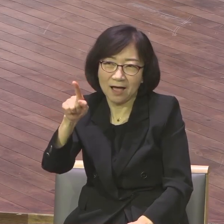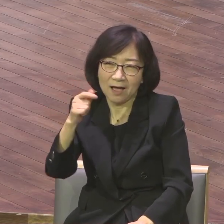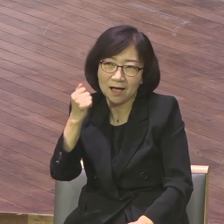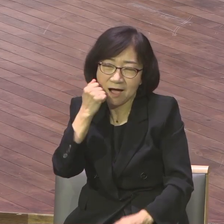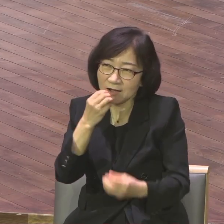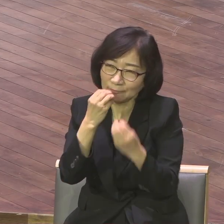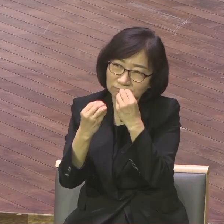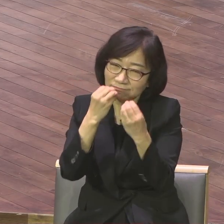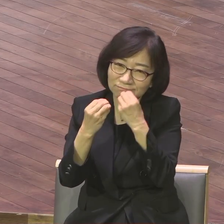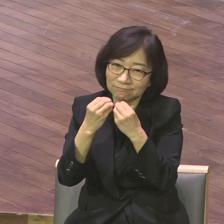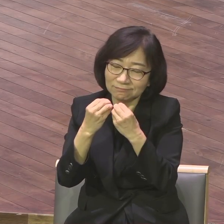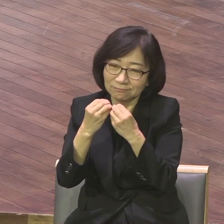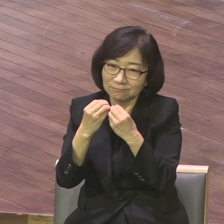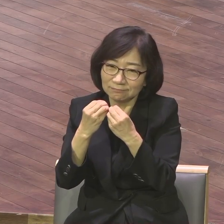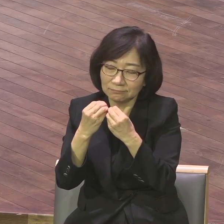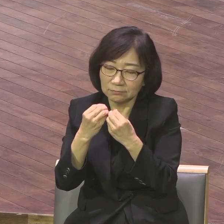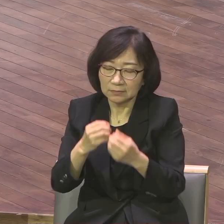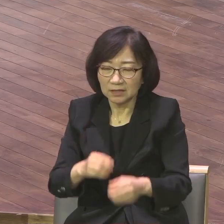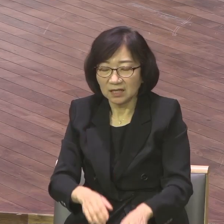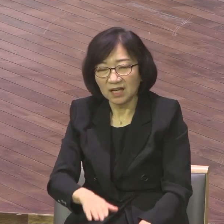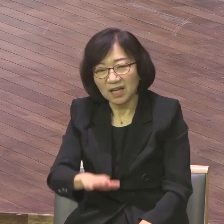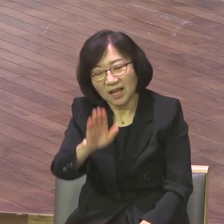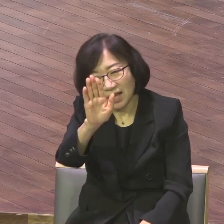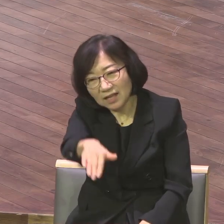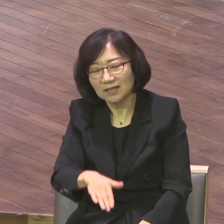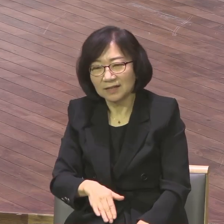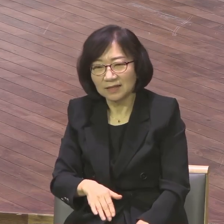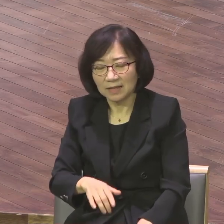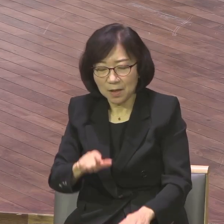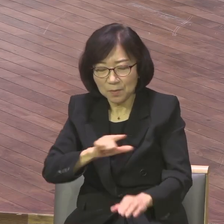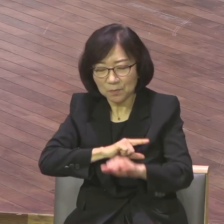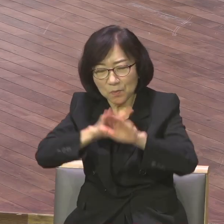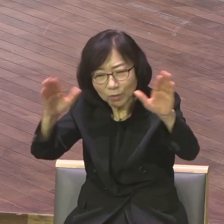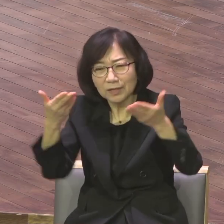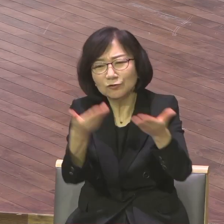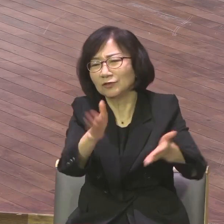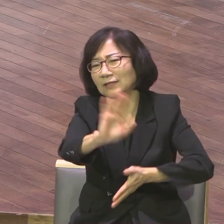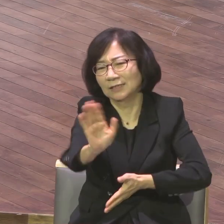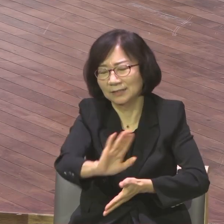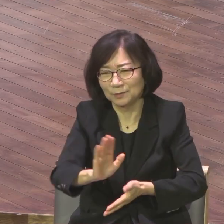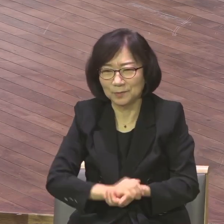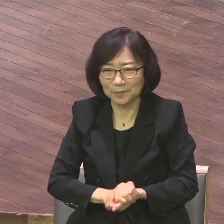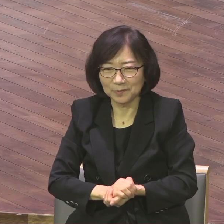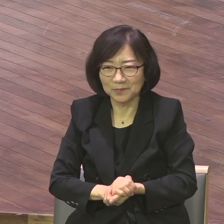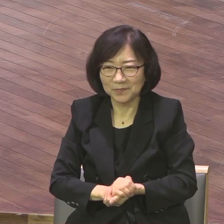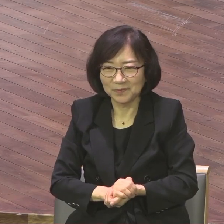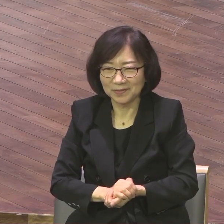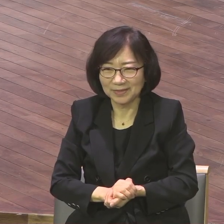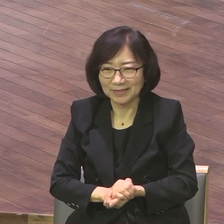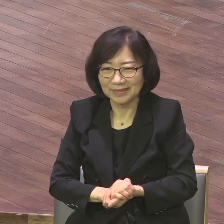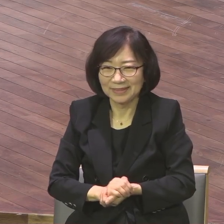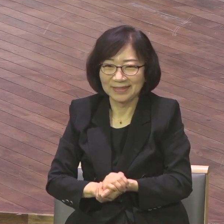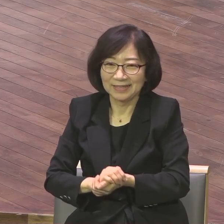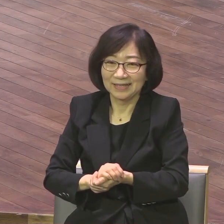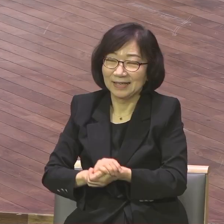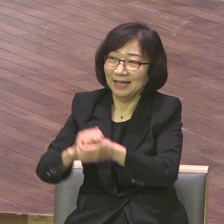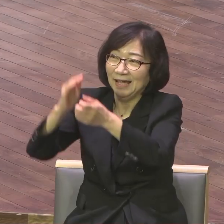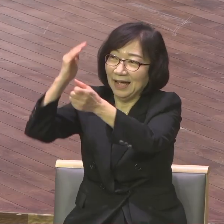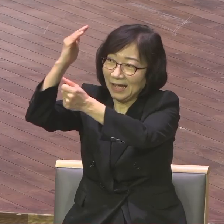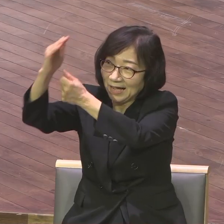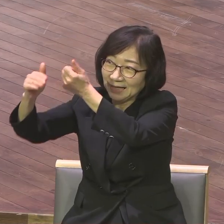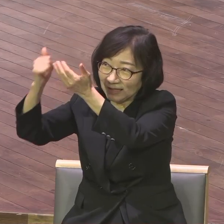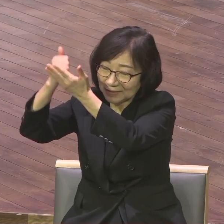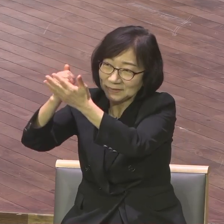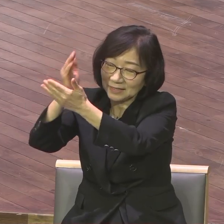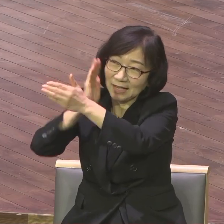예수님께서는 이들에게 만나는 모세가 준 것이 아니고 하나님께서 하늘에서